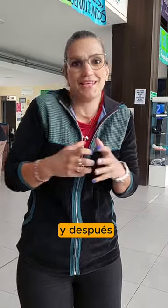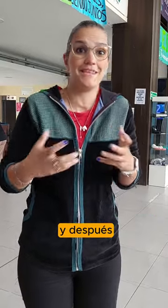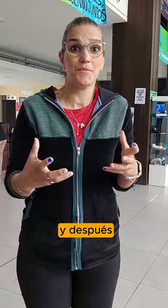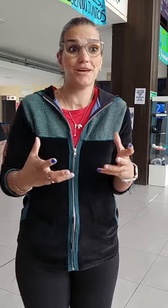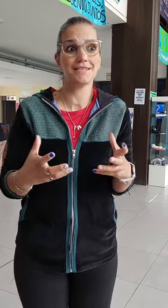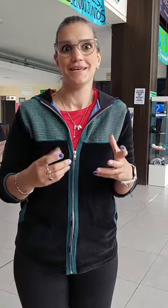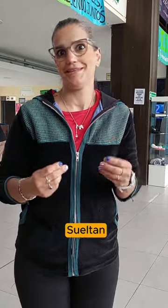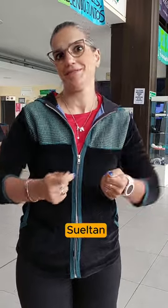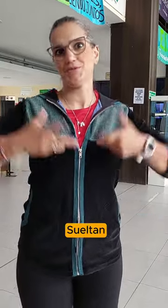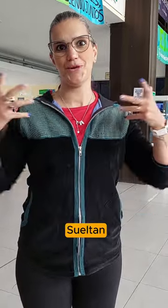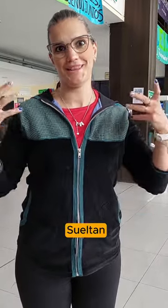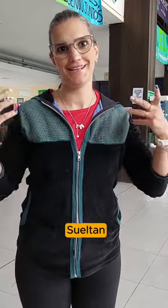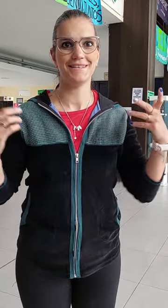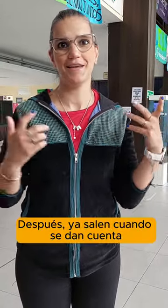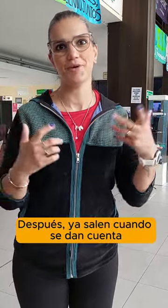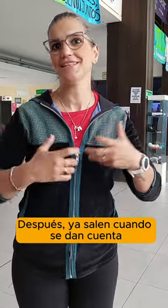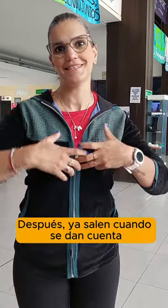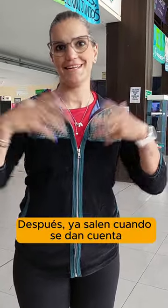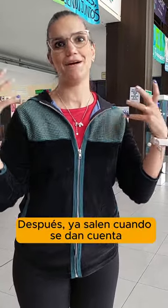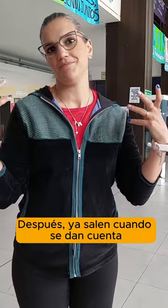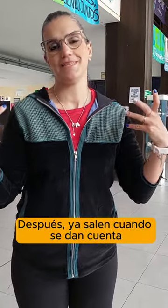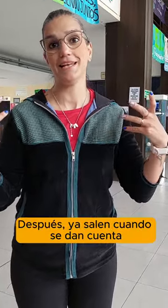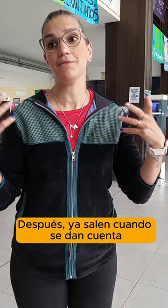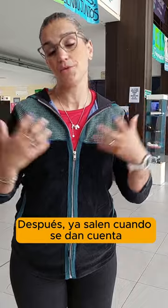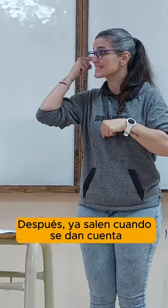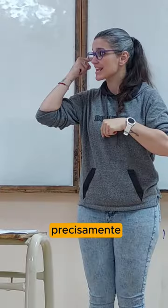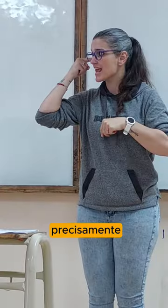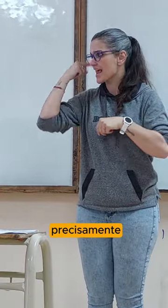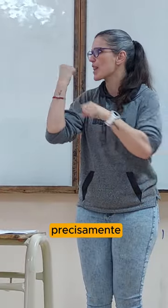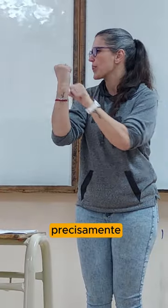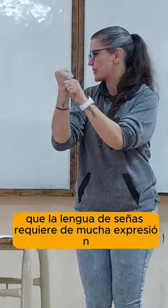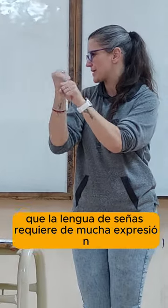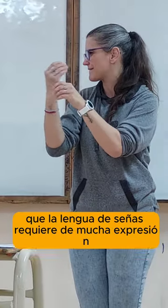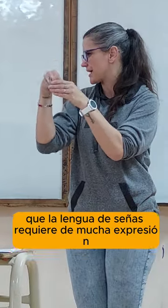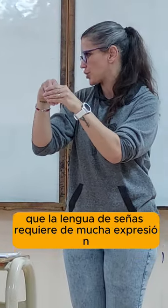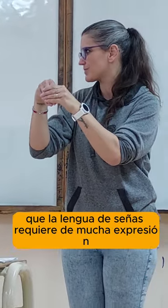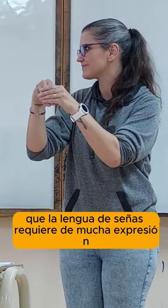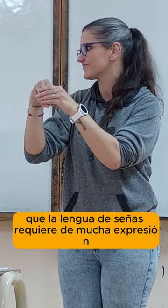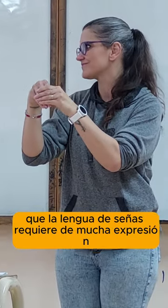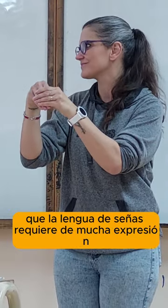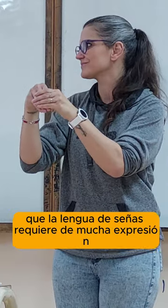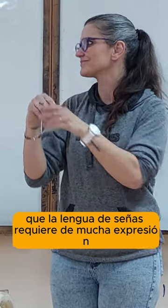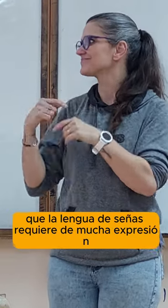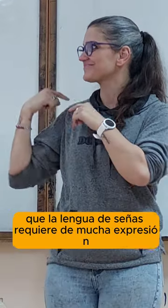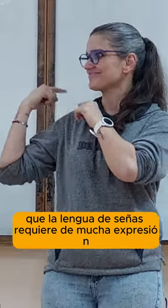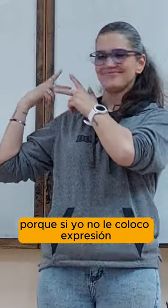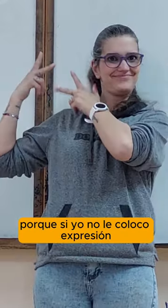después sueltan. Después ya salen cuando se dan cuenta precisamente que la lengua de señas requiere de mucha expresión,